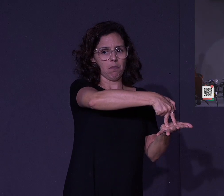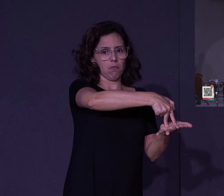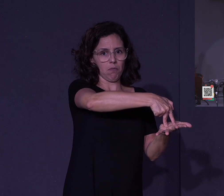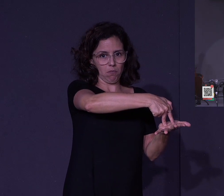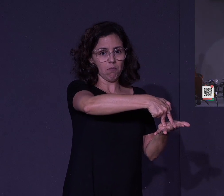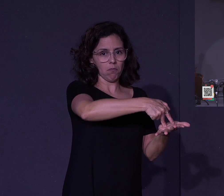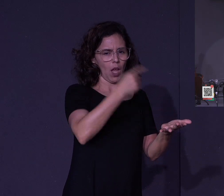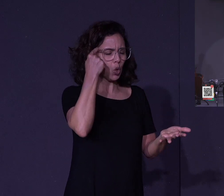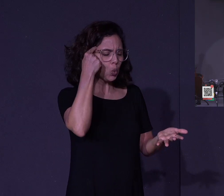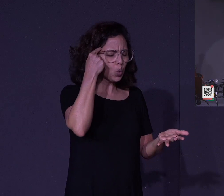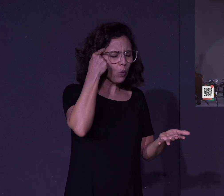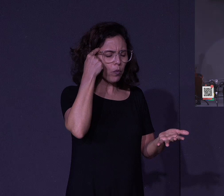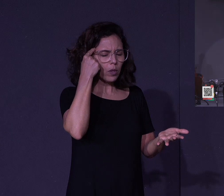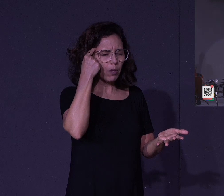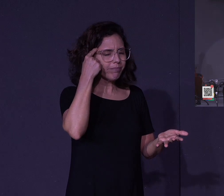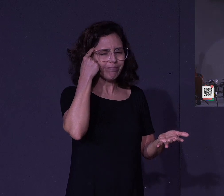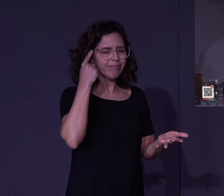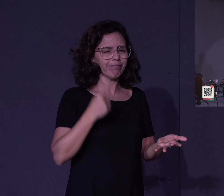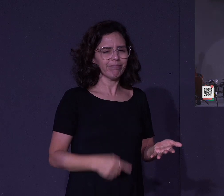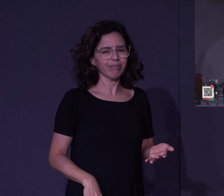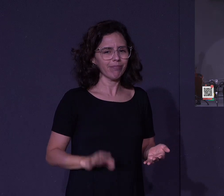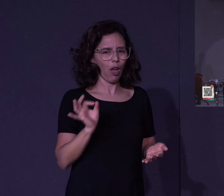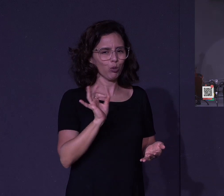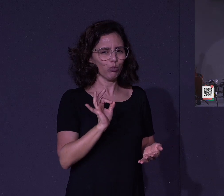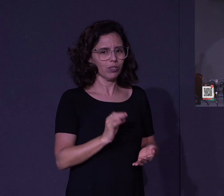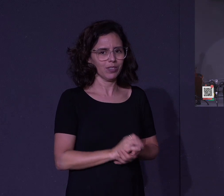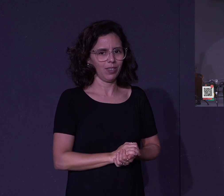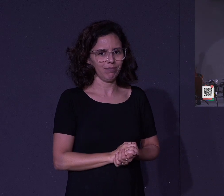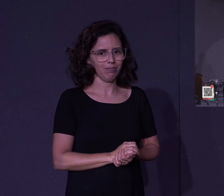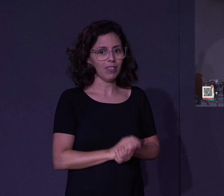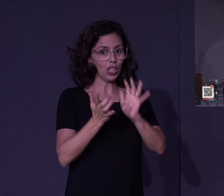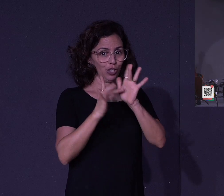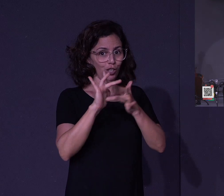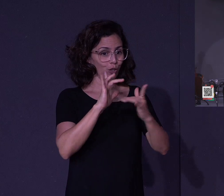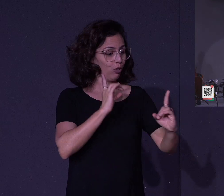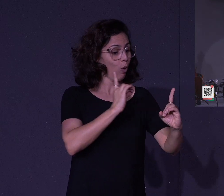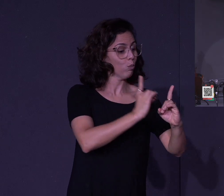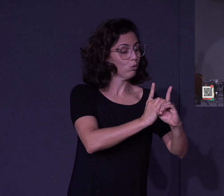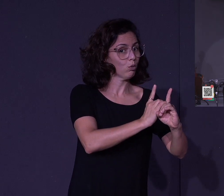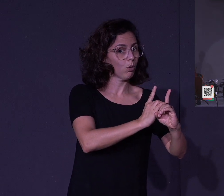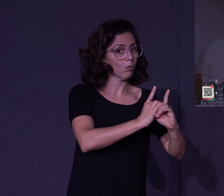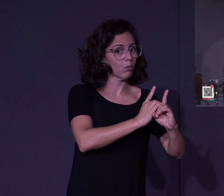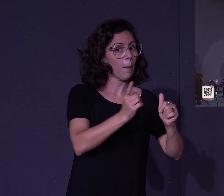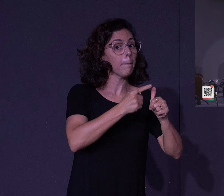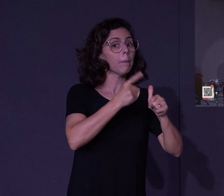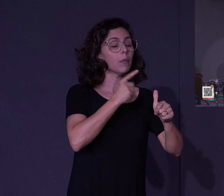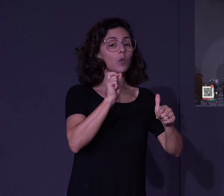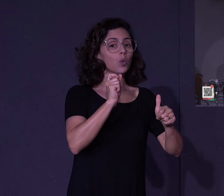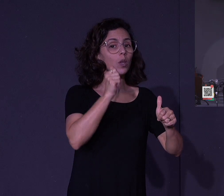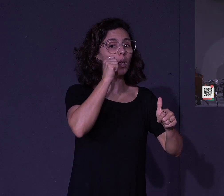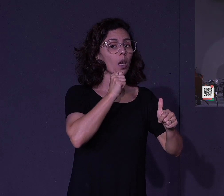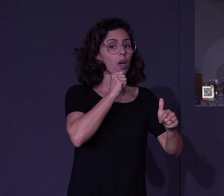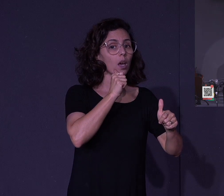Sem dúvida, Jesus se encontra primeiro com a mulher. Ela vinha na frente da multidão e diz para ela: